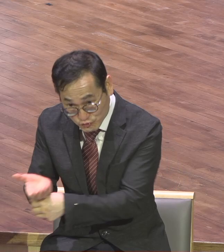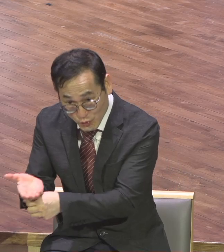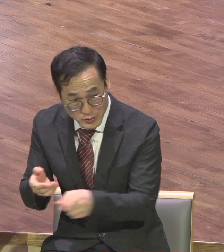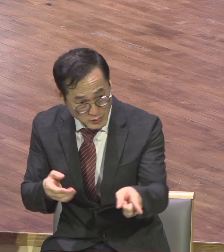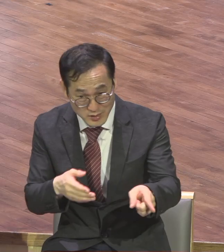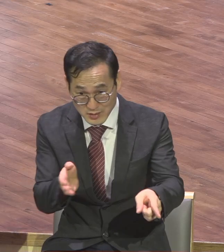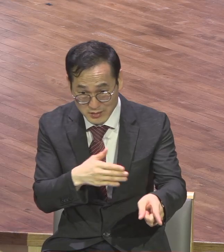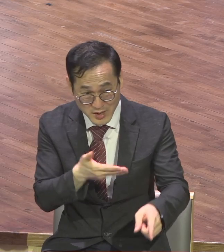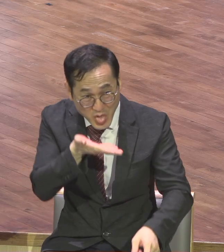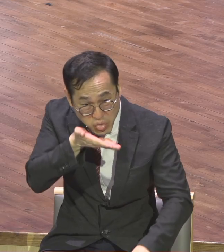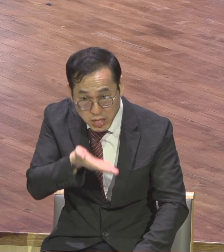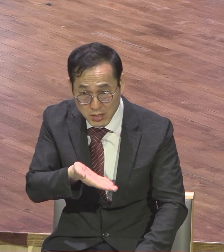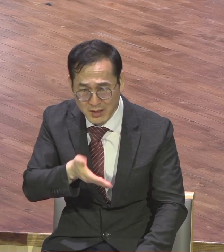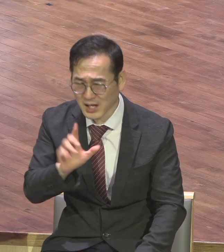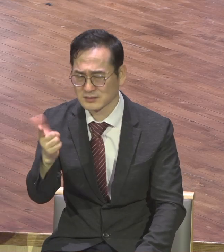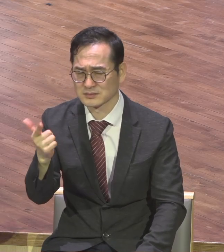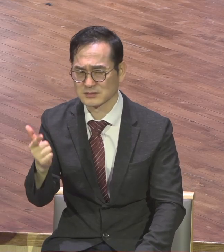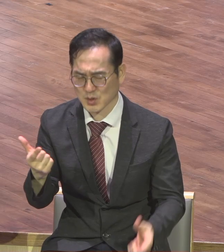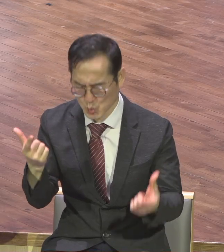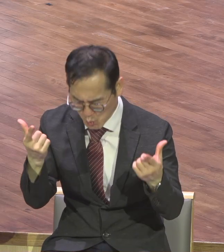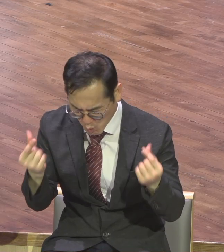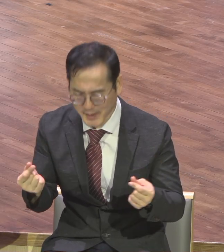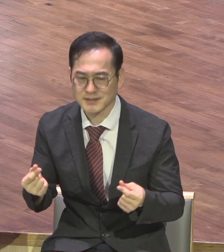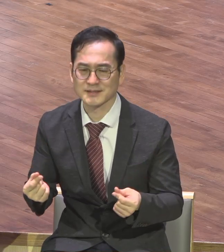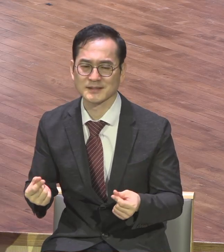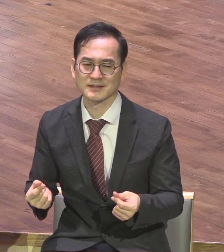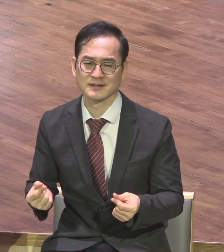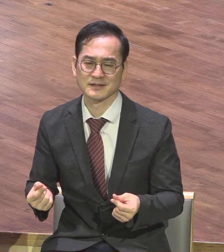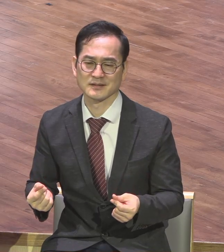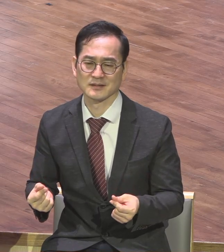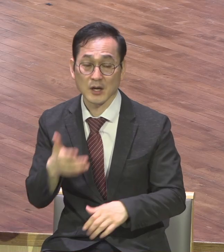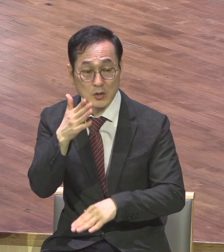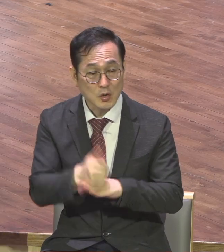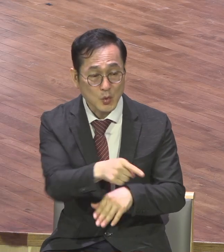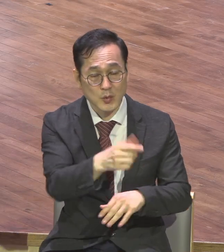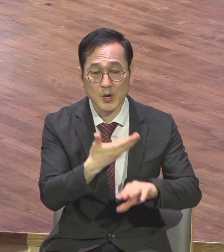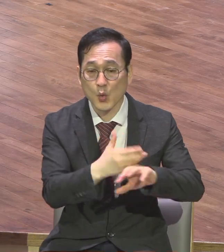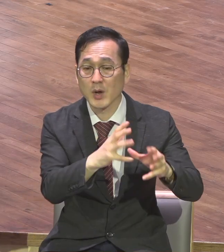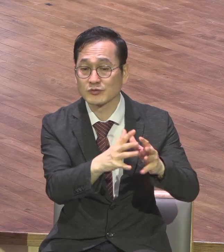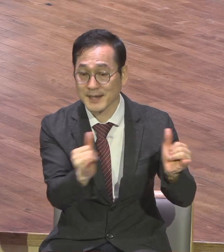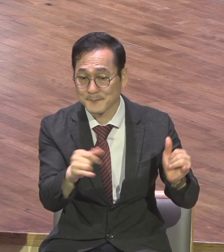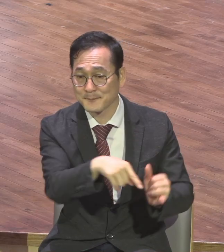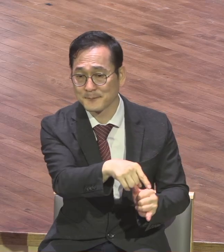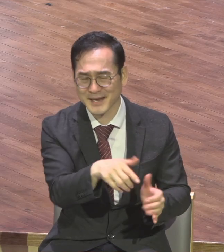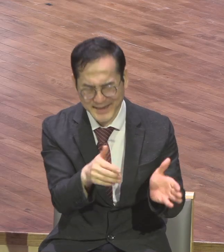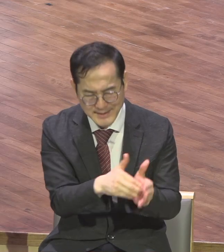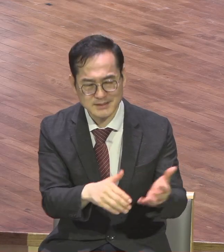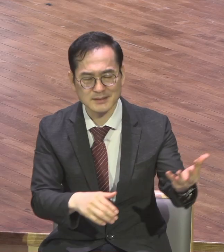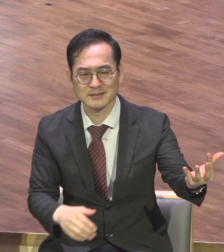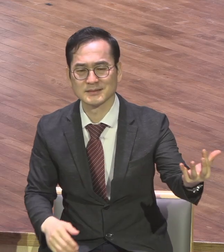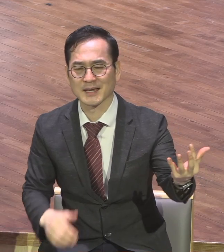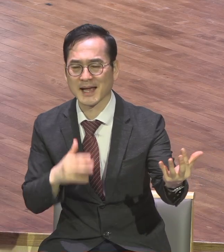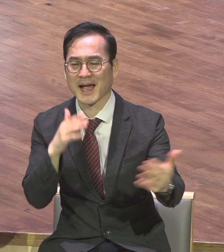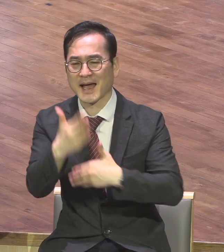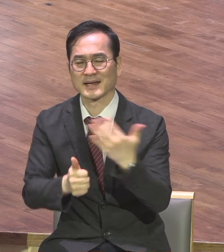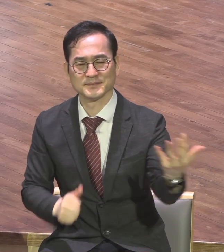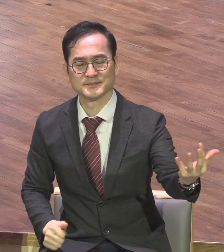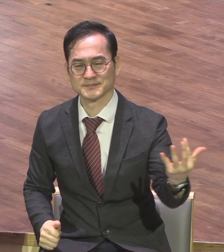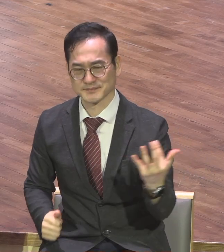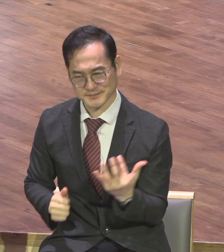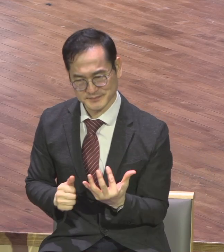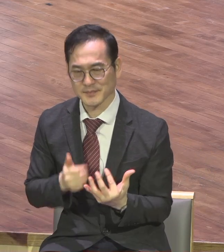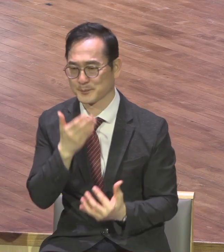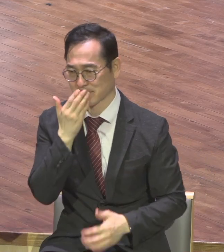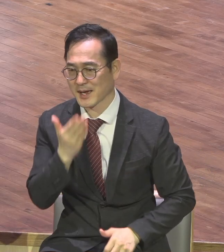이방인들이나 유대인들이나 다 하나님께 나갈 수 있게 되었다. 이 말씀은 이사야